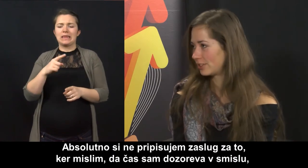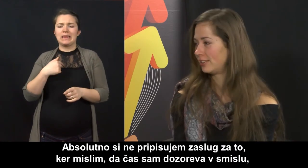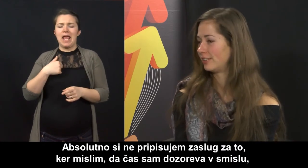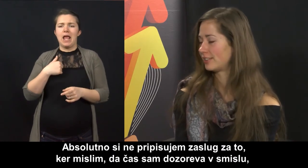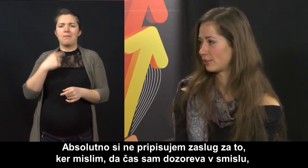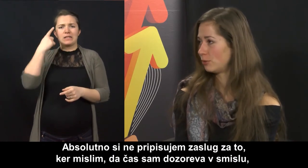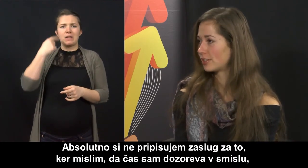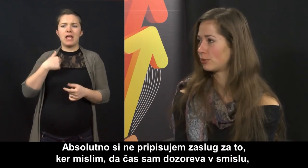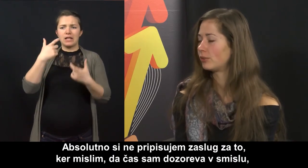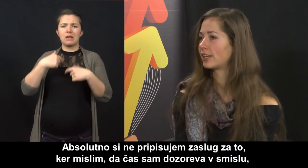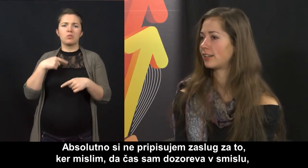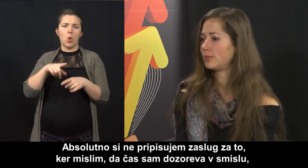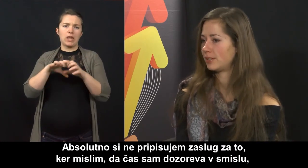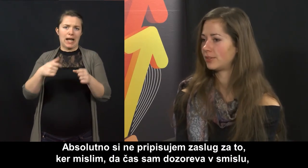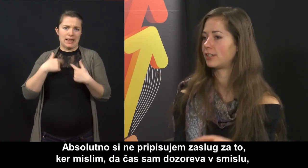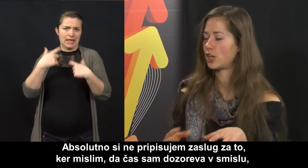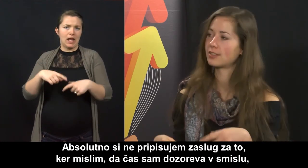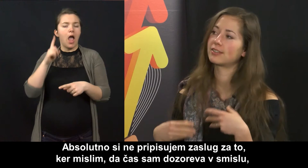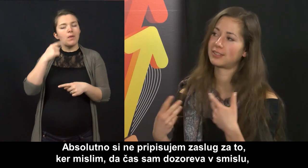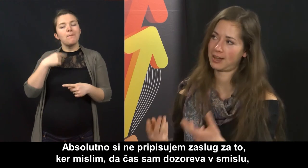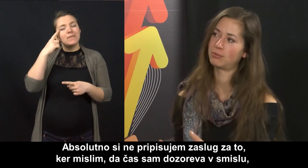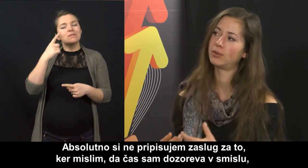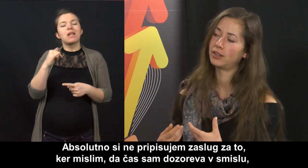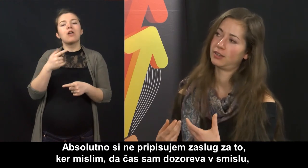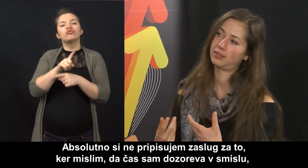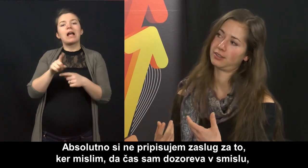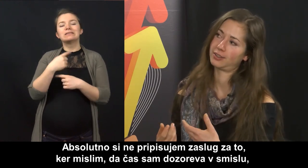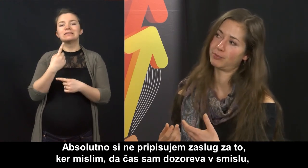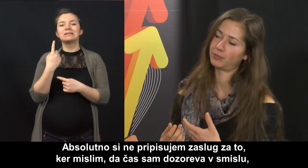pripisujem zaslug za to, ker mislim, da čas sam